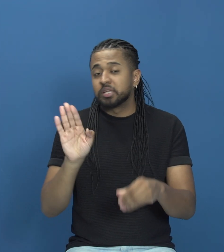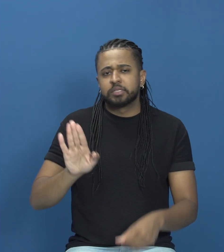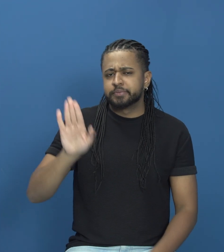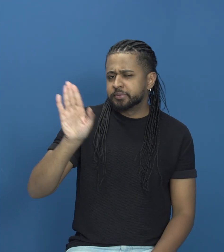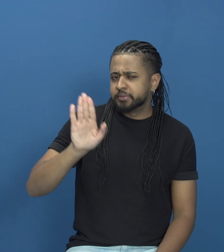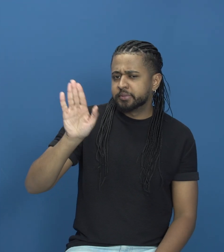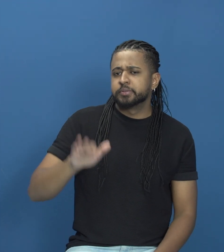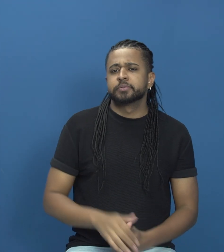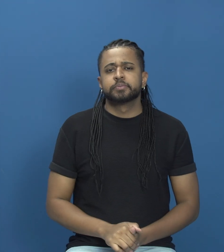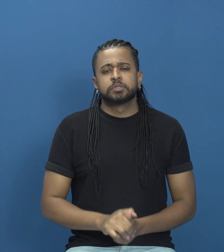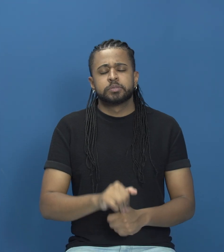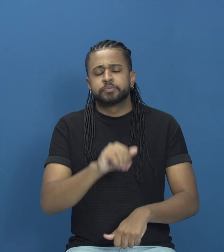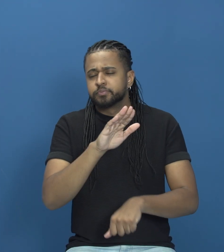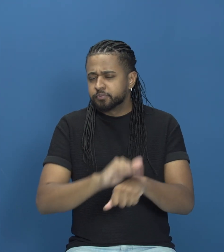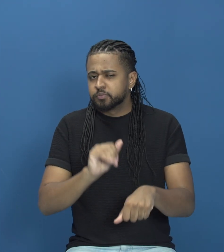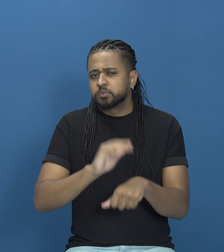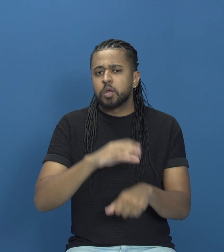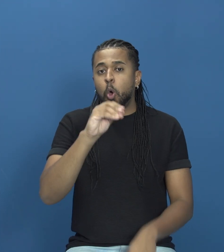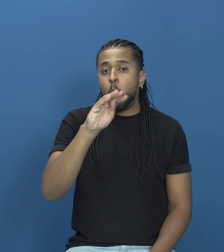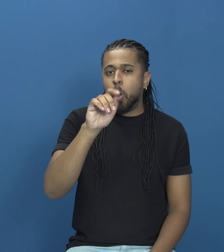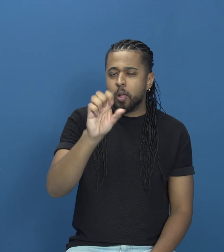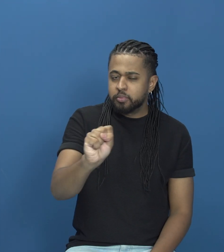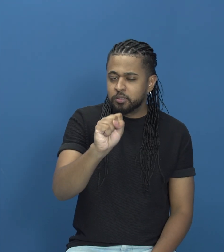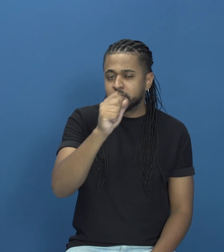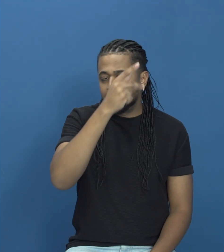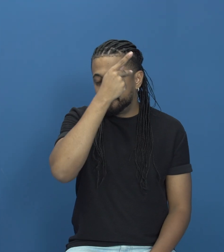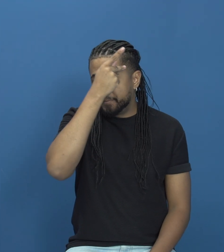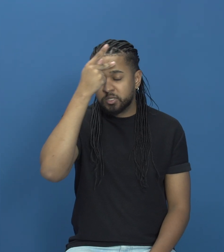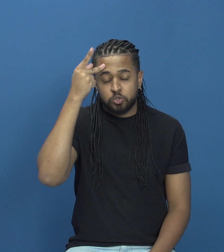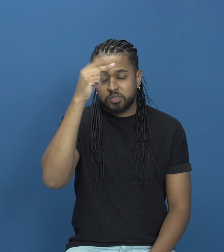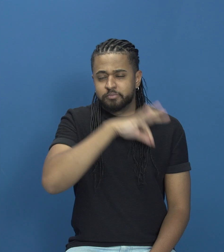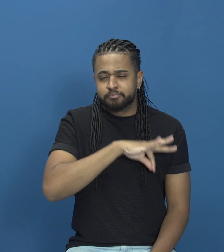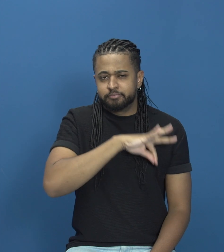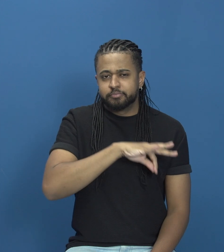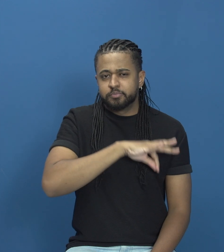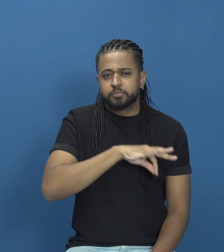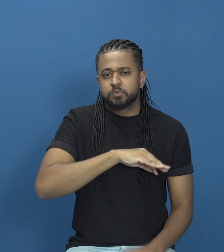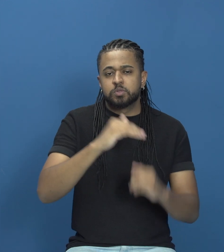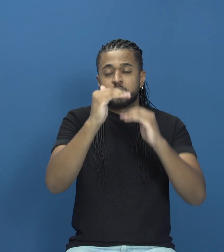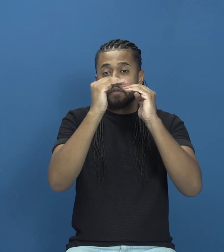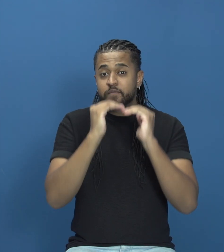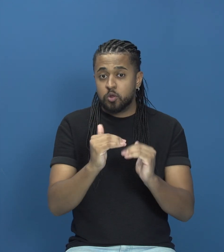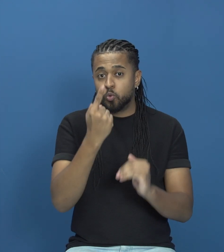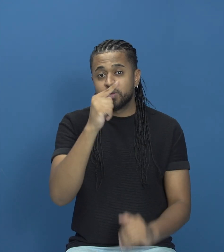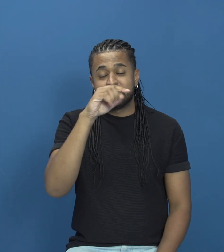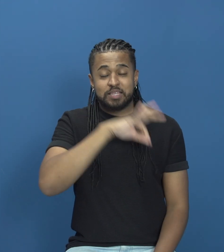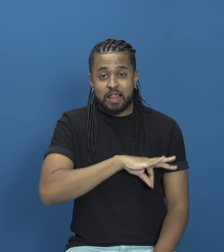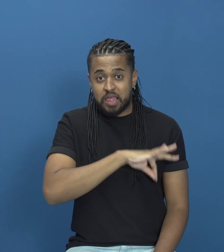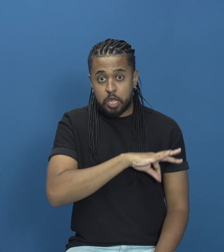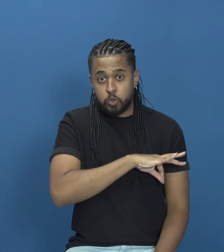as candidatas, convocados nas cotas destinadas a pessoas com renda familiar inferior a um salário